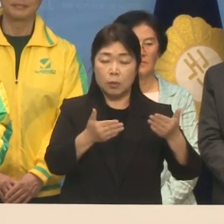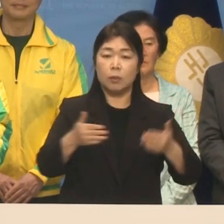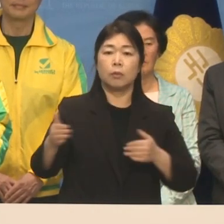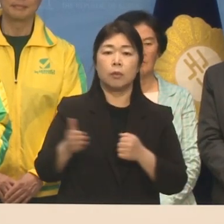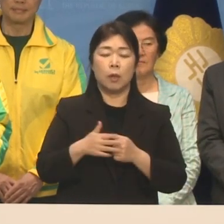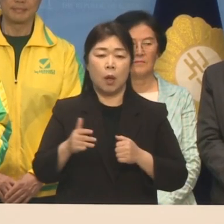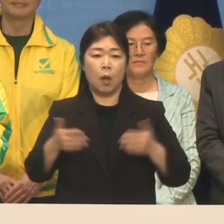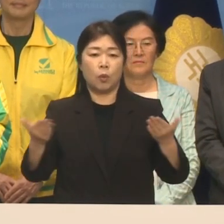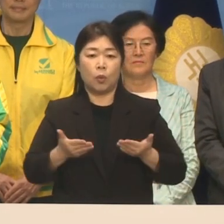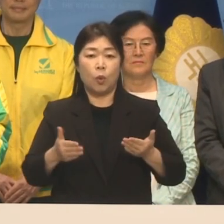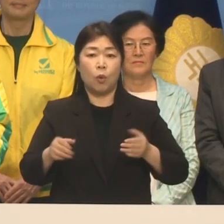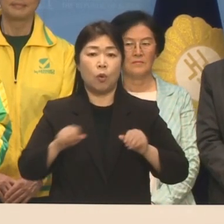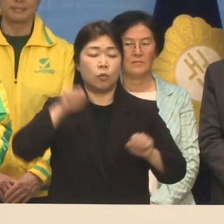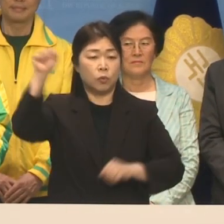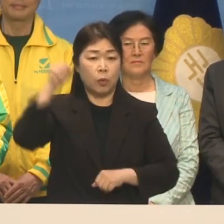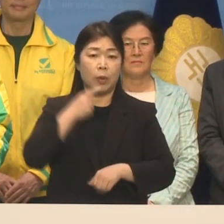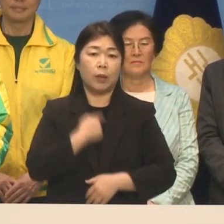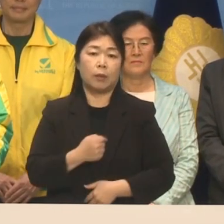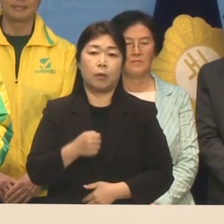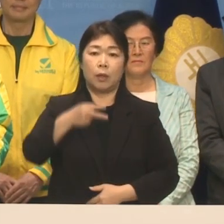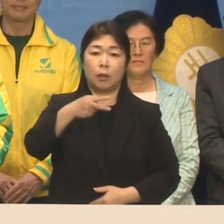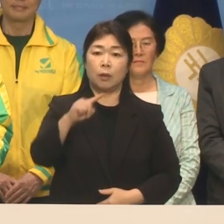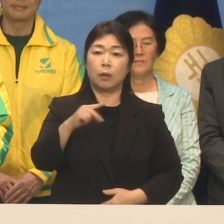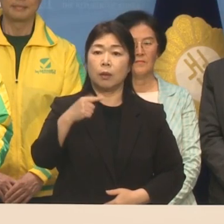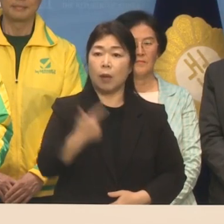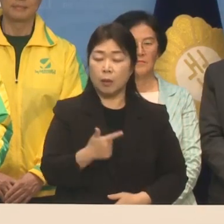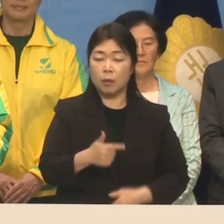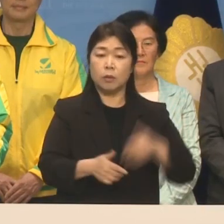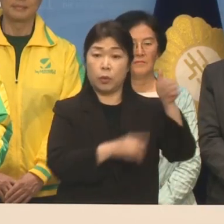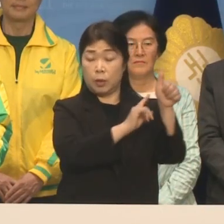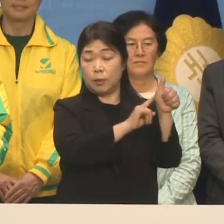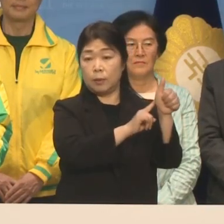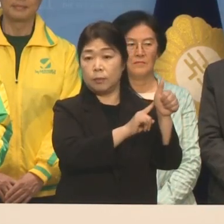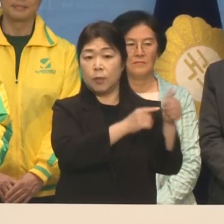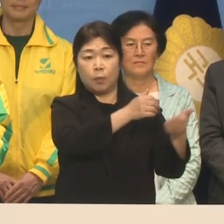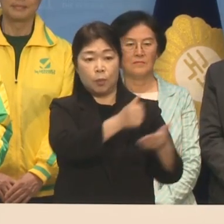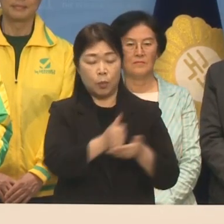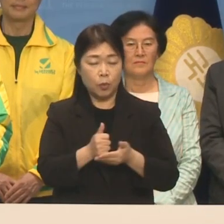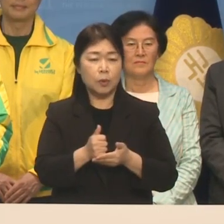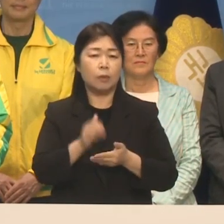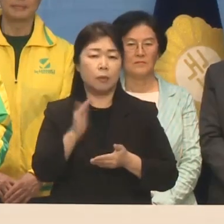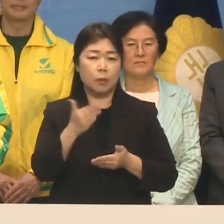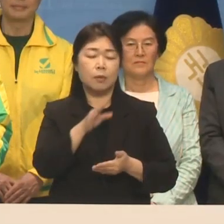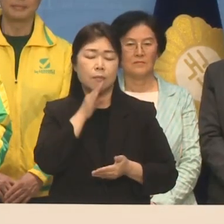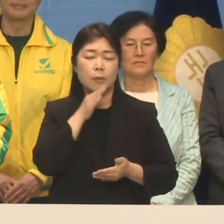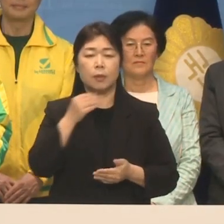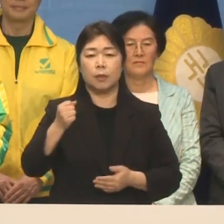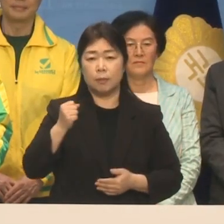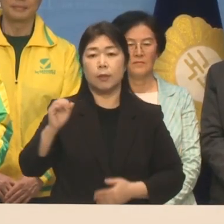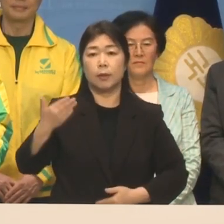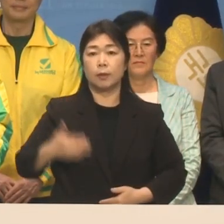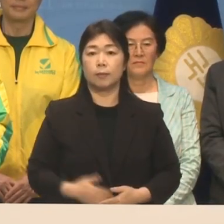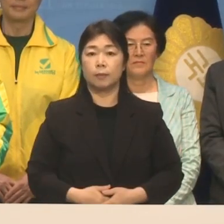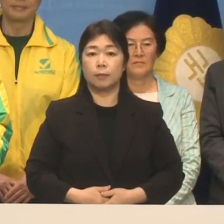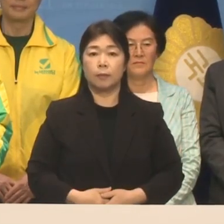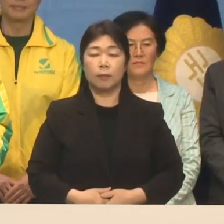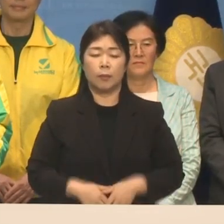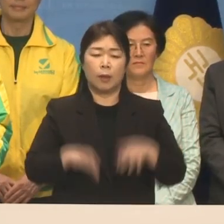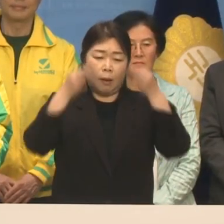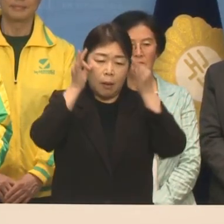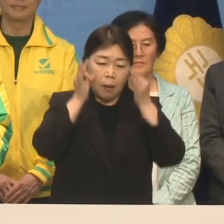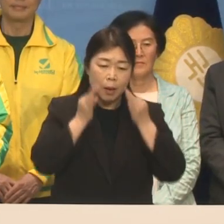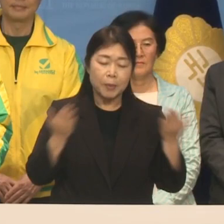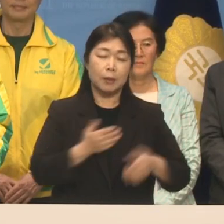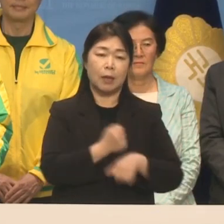전설적인 노동운동가셨던 담병호 전 의원님을 모실 수 있어서 너무나 힘이 납니다. 땀 흘려 일하는